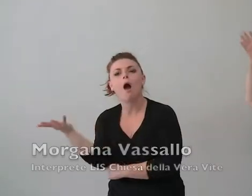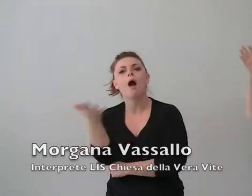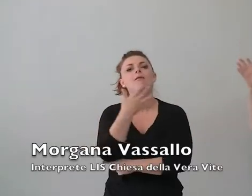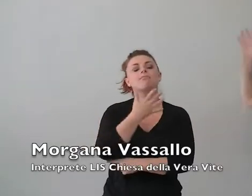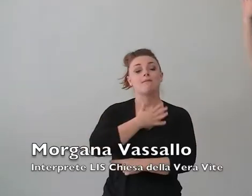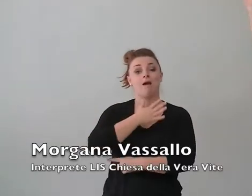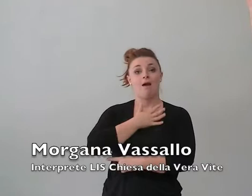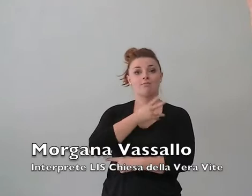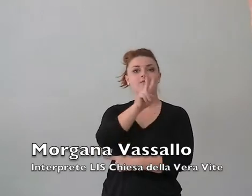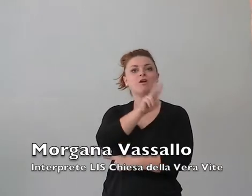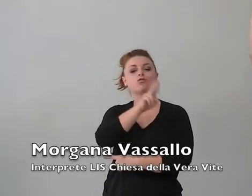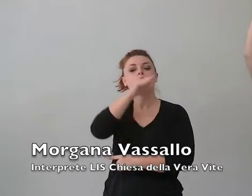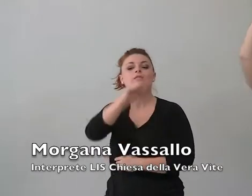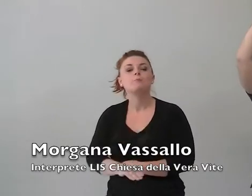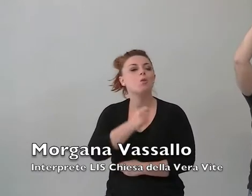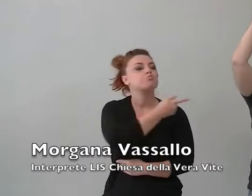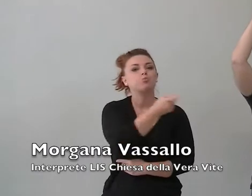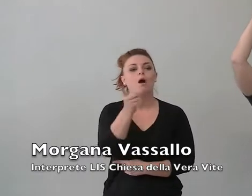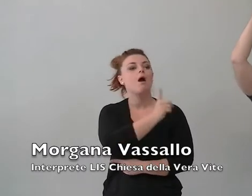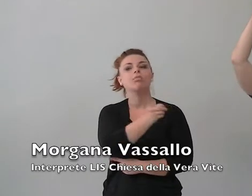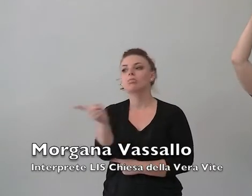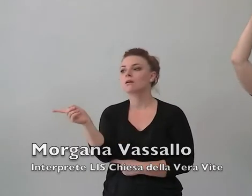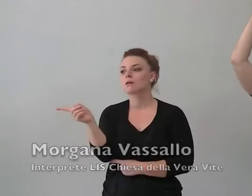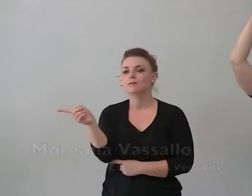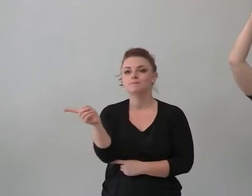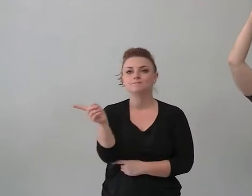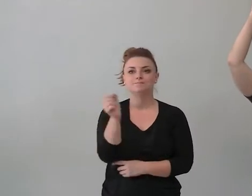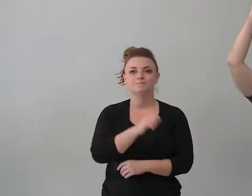22 anni? Alzo la mano.